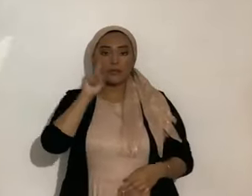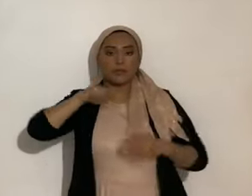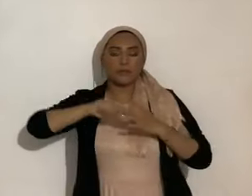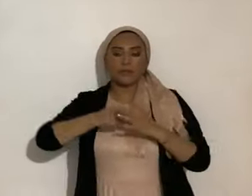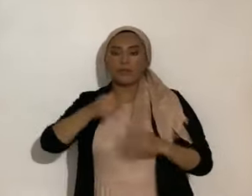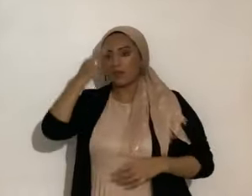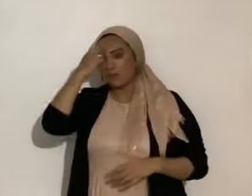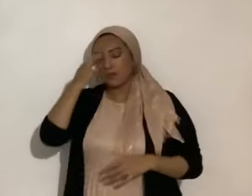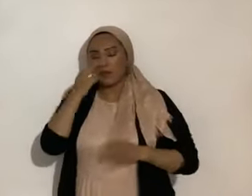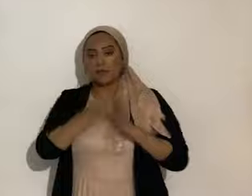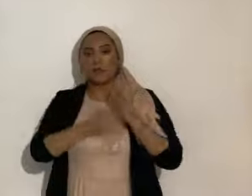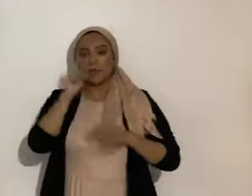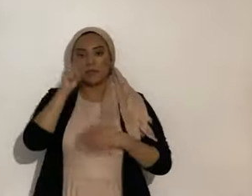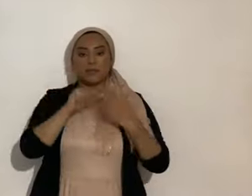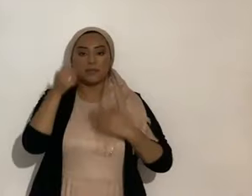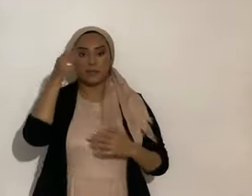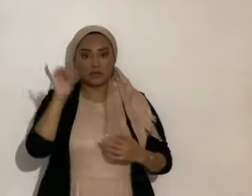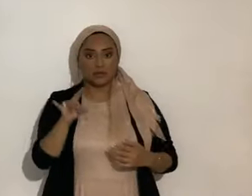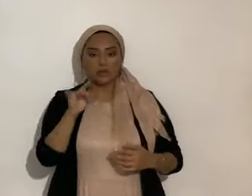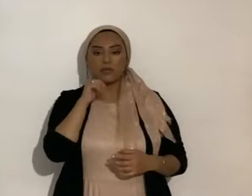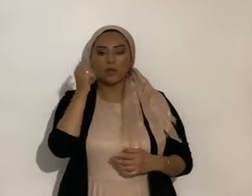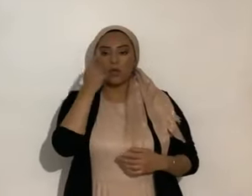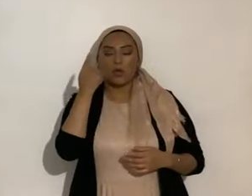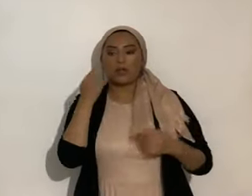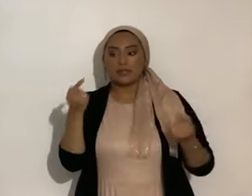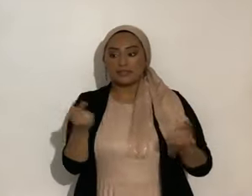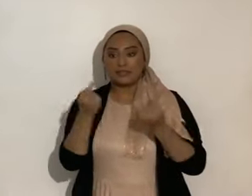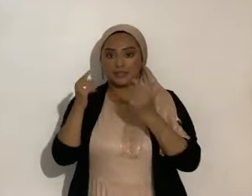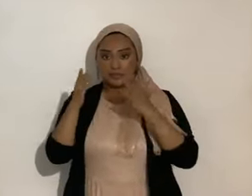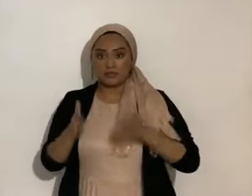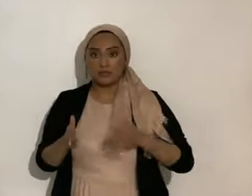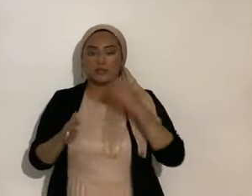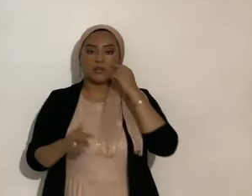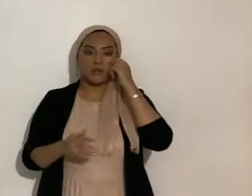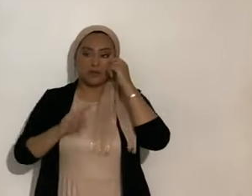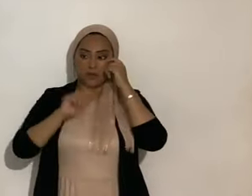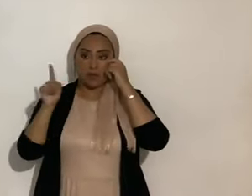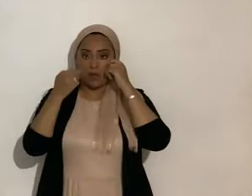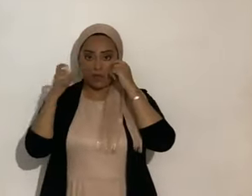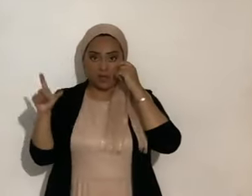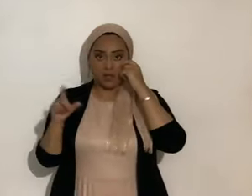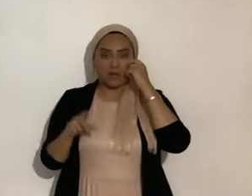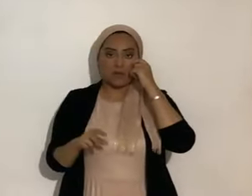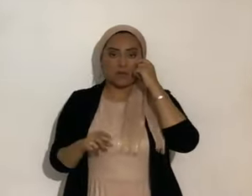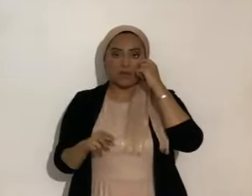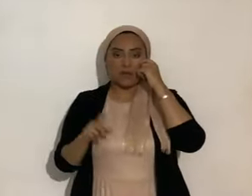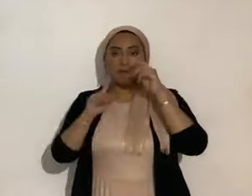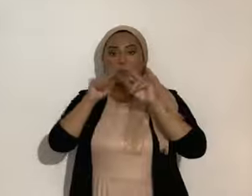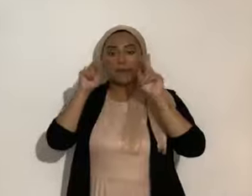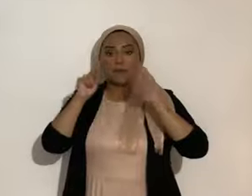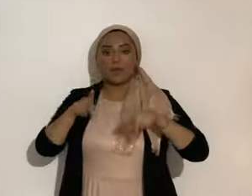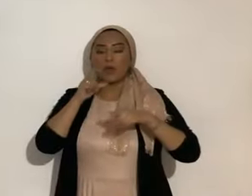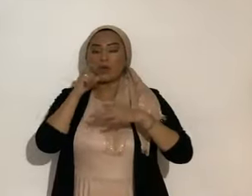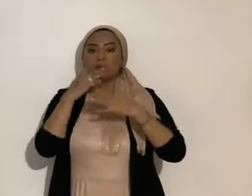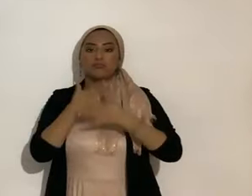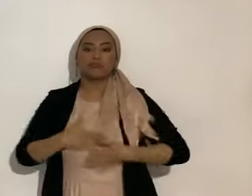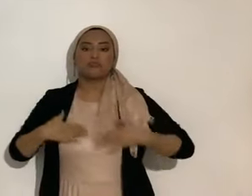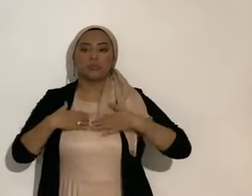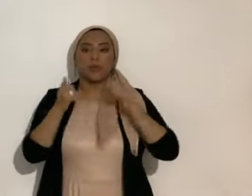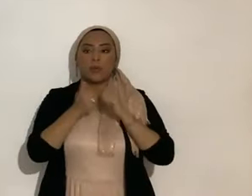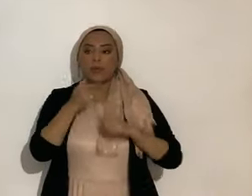Romanos 1:28, las mentes reprobadas. No solamente los pecadores van a ir al infierno, sino los que se complacen